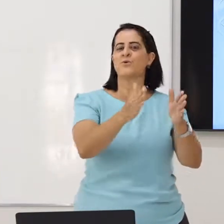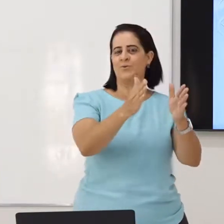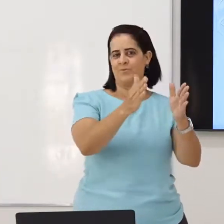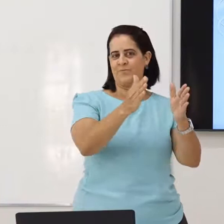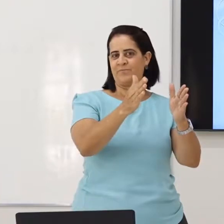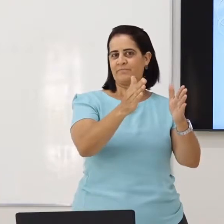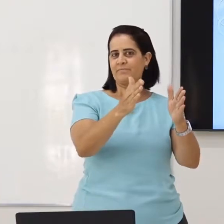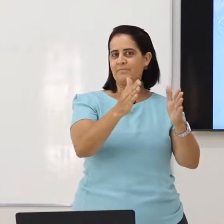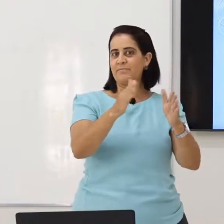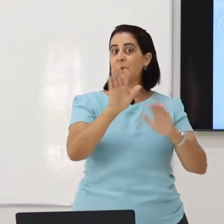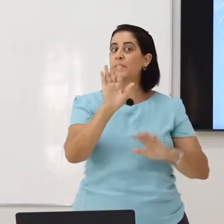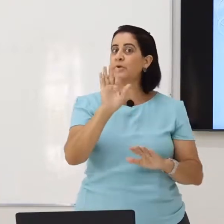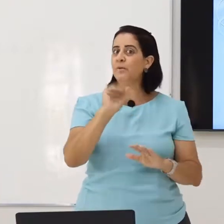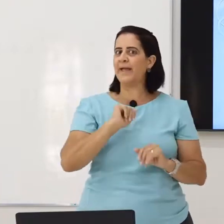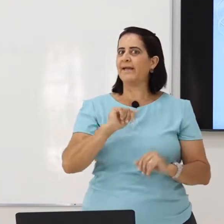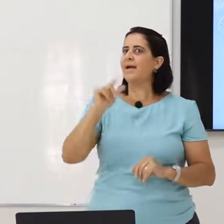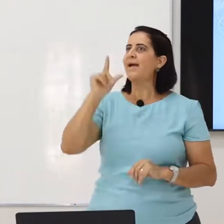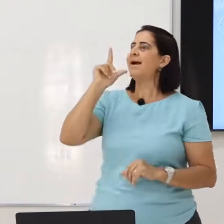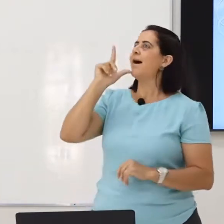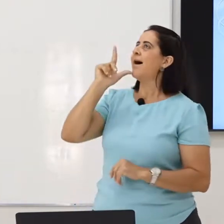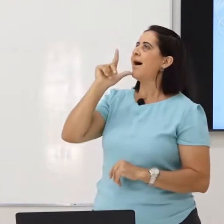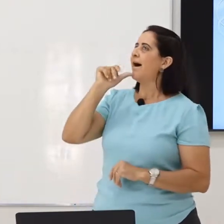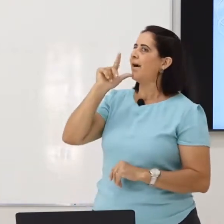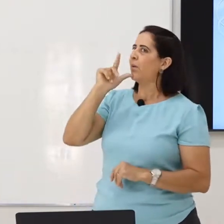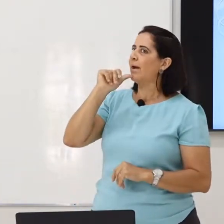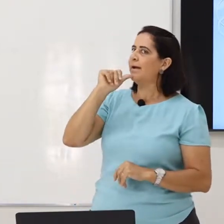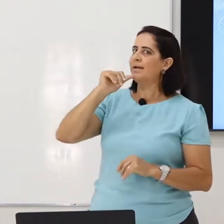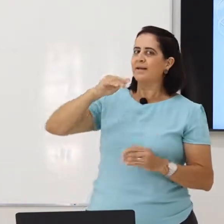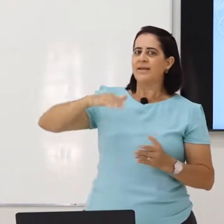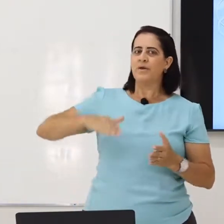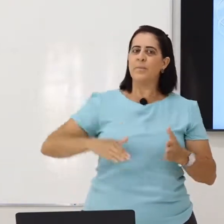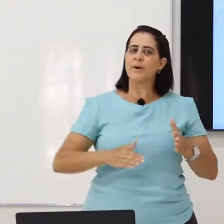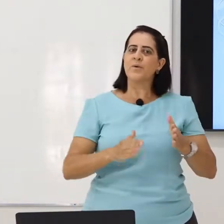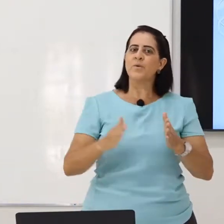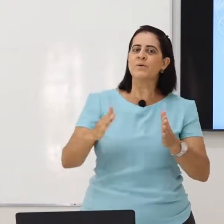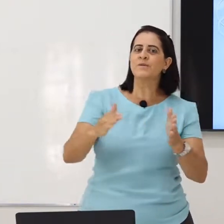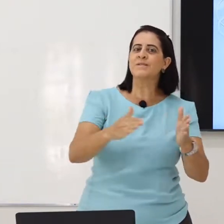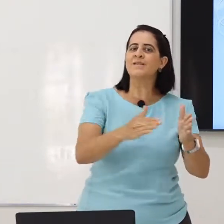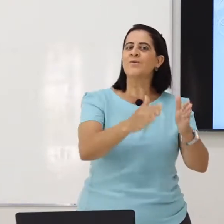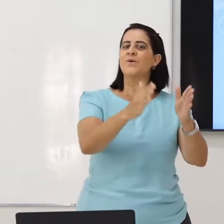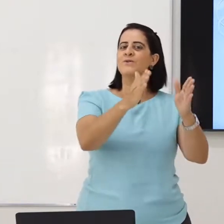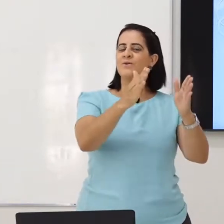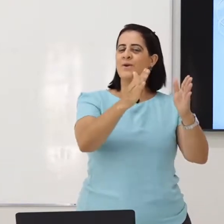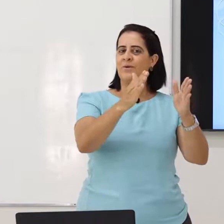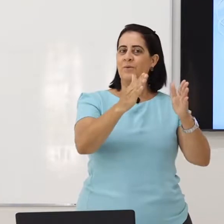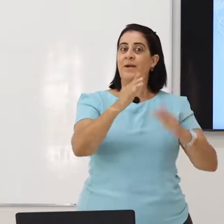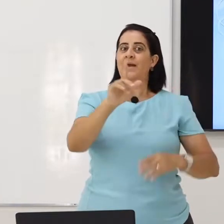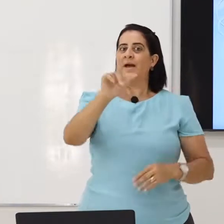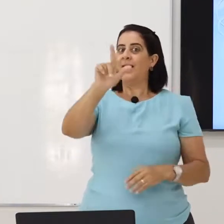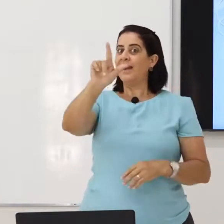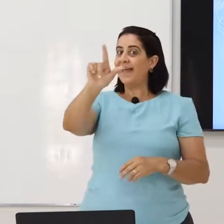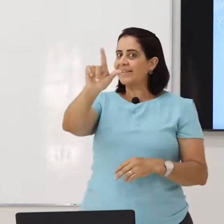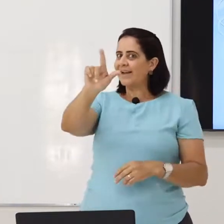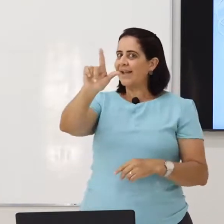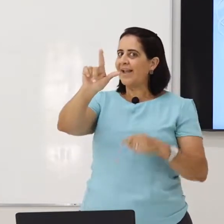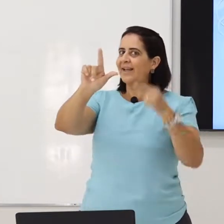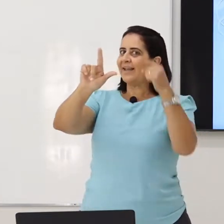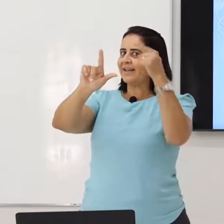sinuoso. Muito bem. Água e o percurso sinuoso do rio. Letra L, que